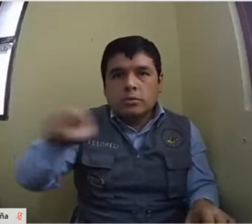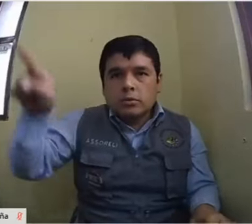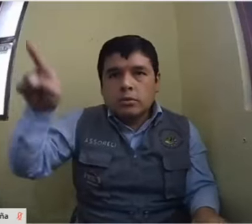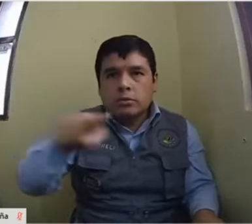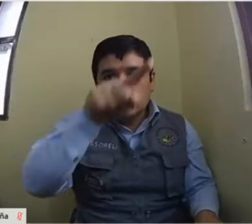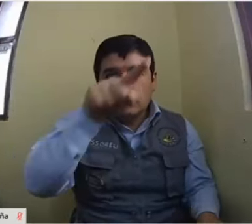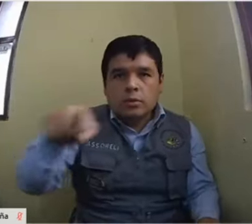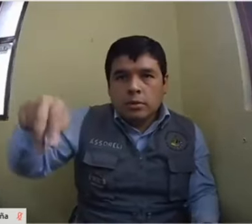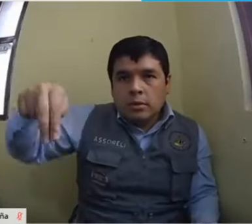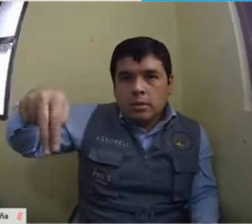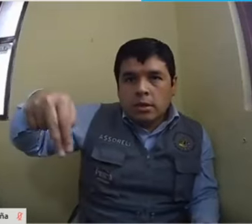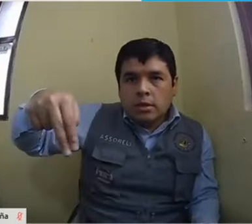Es igual que la N, otra vez precisa.